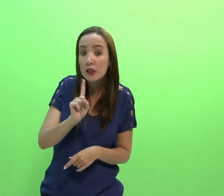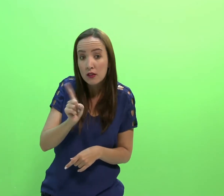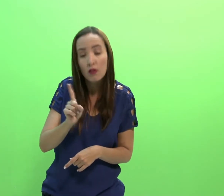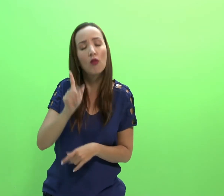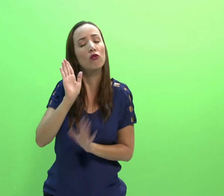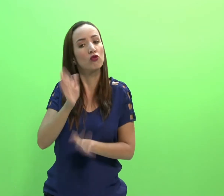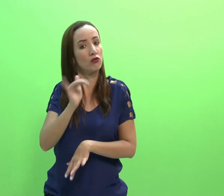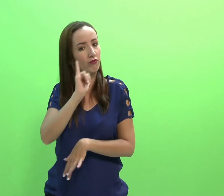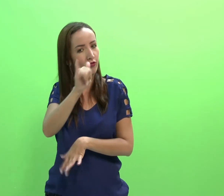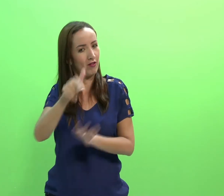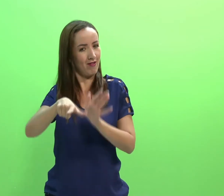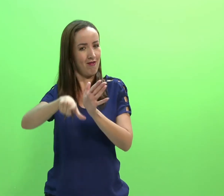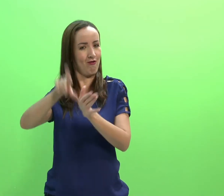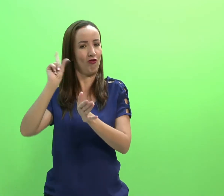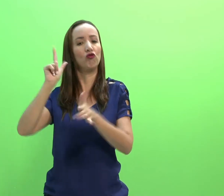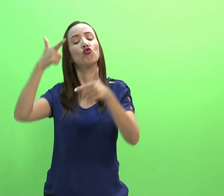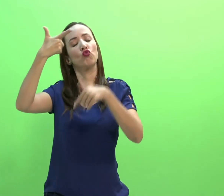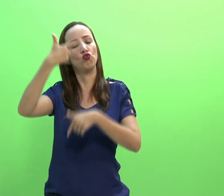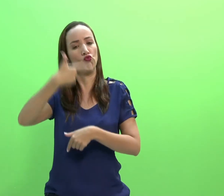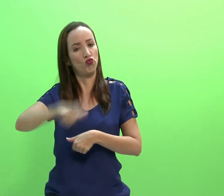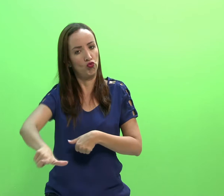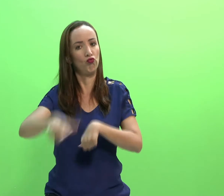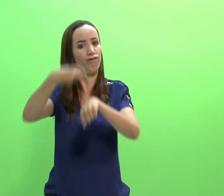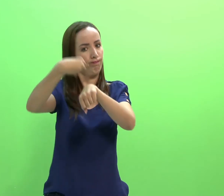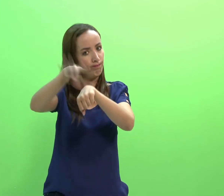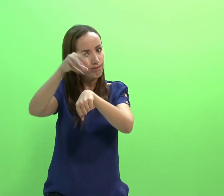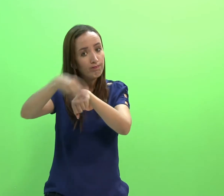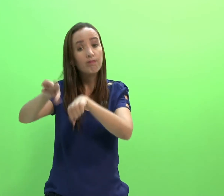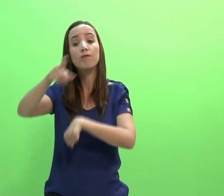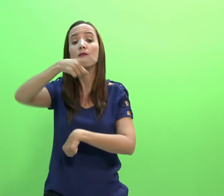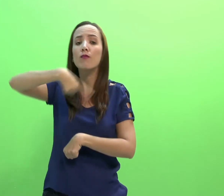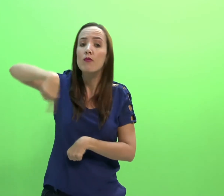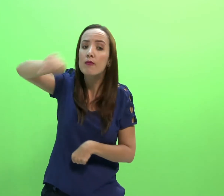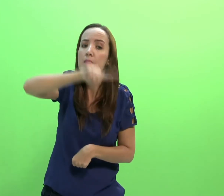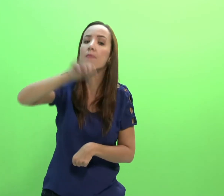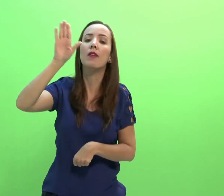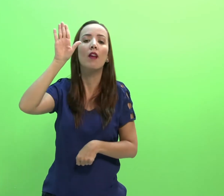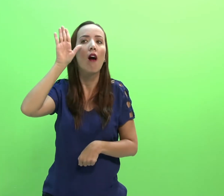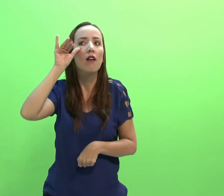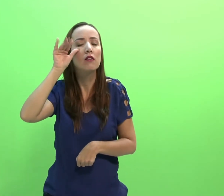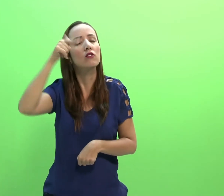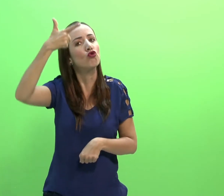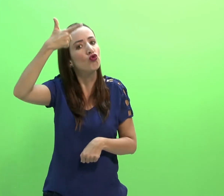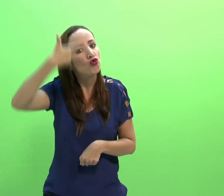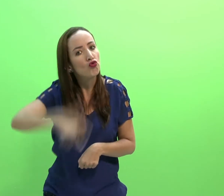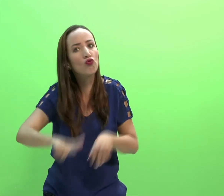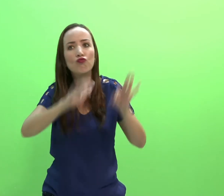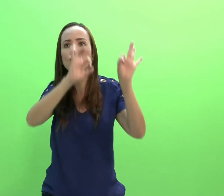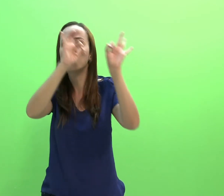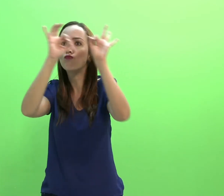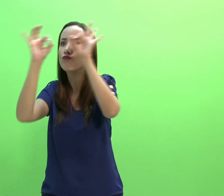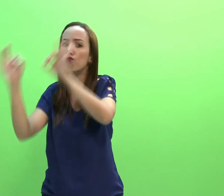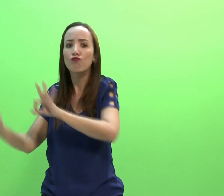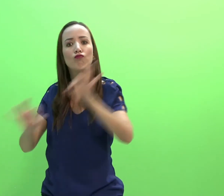tenham dúvidas ou não tenham acompanhado, então volte às aulas anteriores, vejam novamente